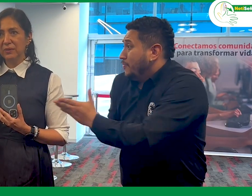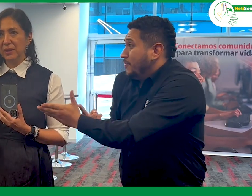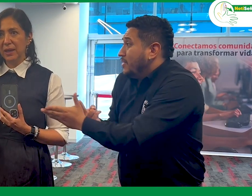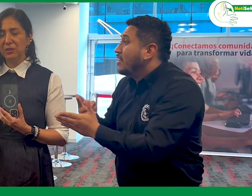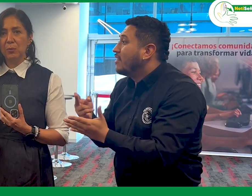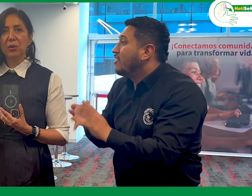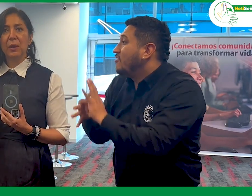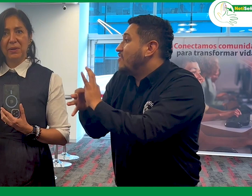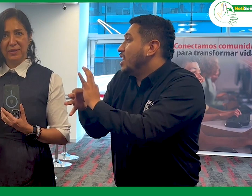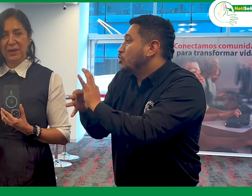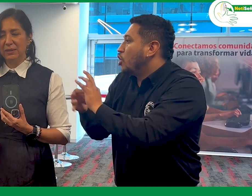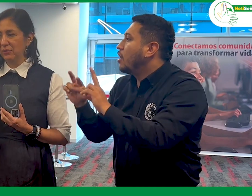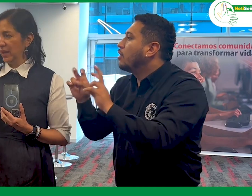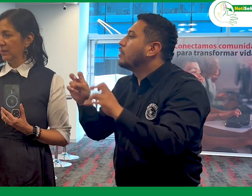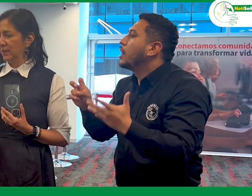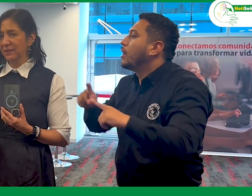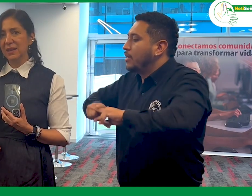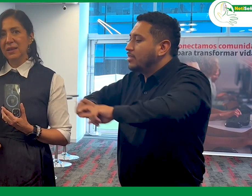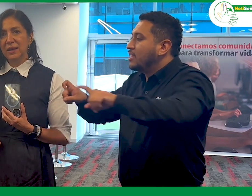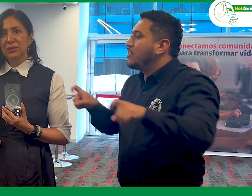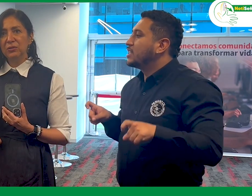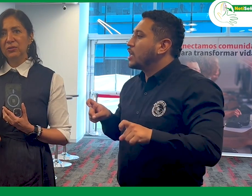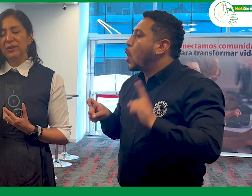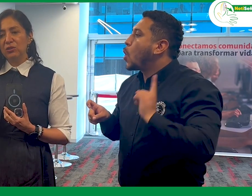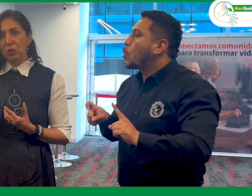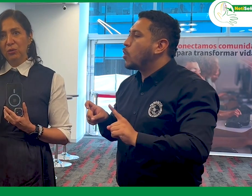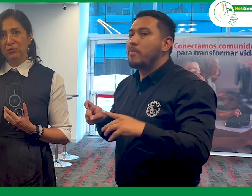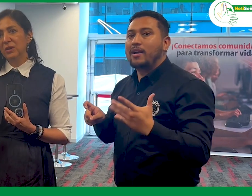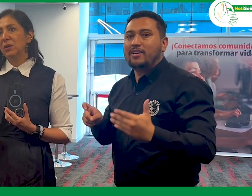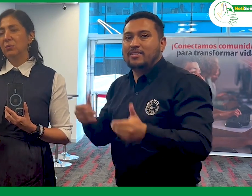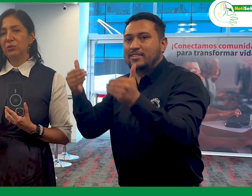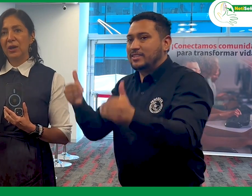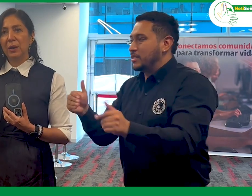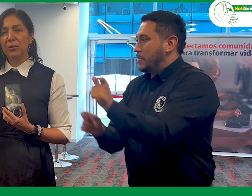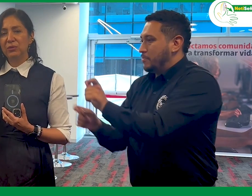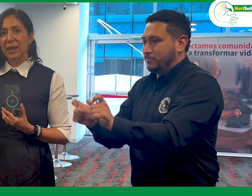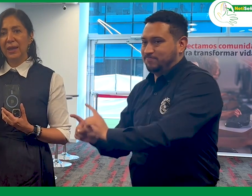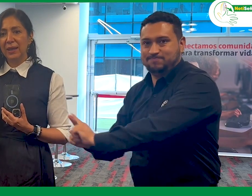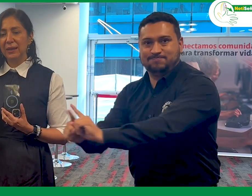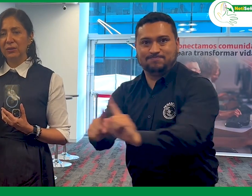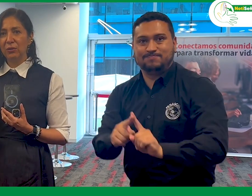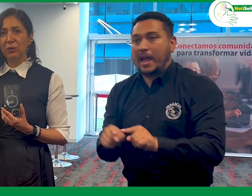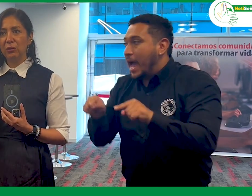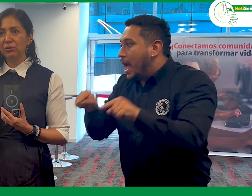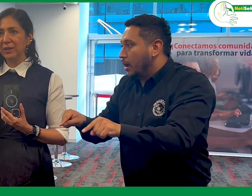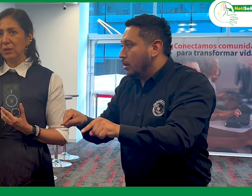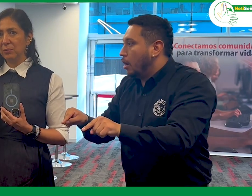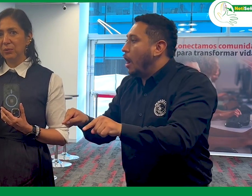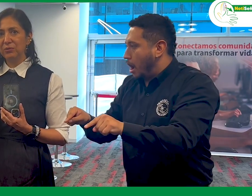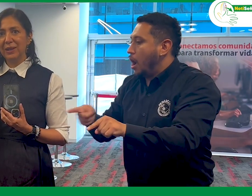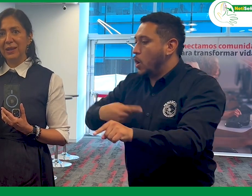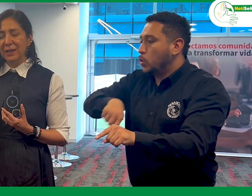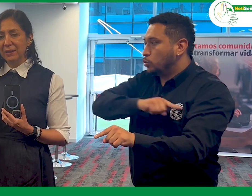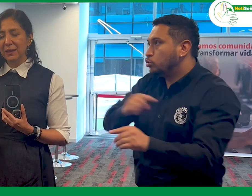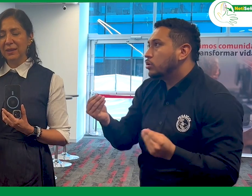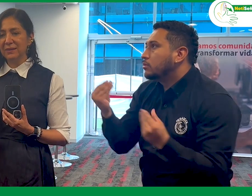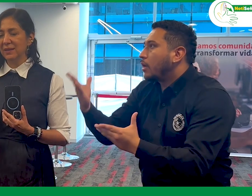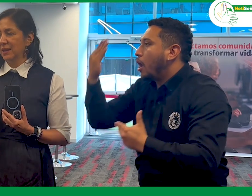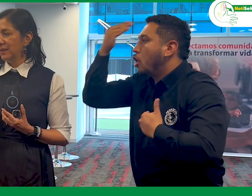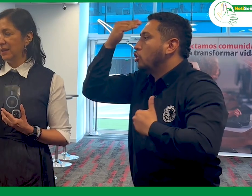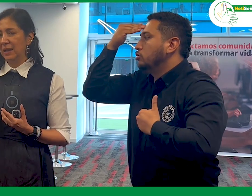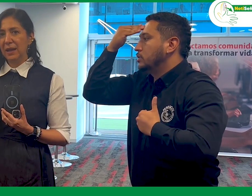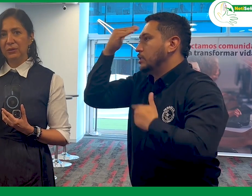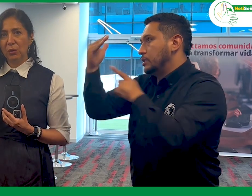de diversidades por capacidades diferentes. Entonces, dos, buscamos que todos los equipos